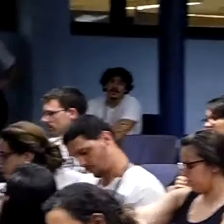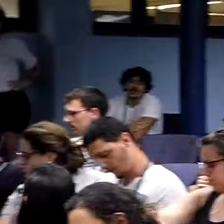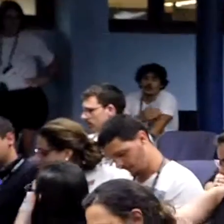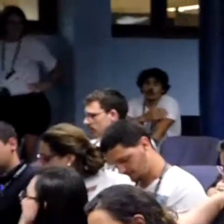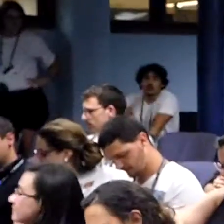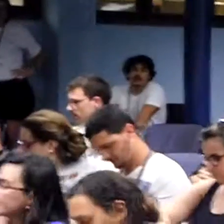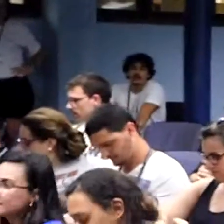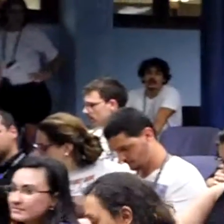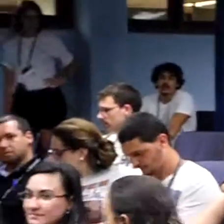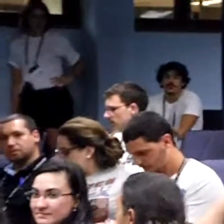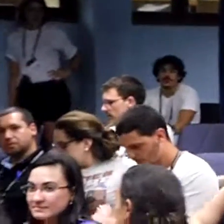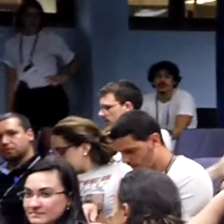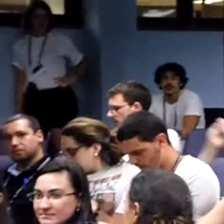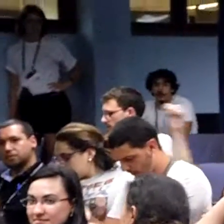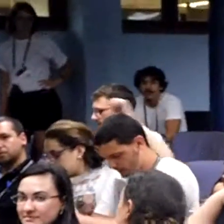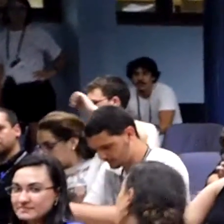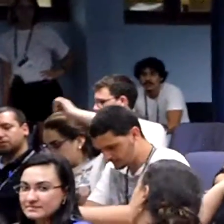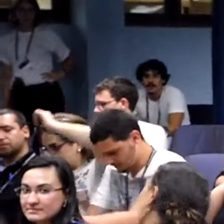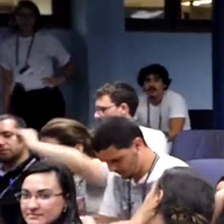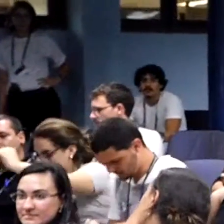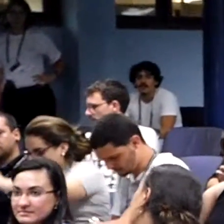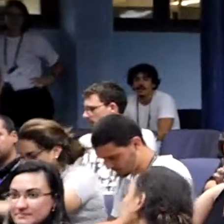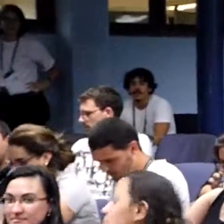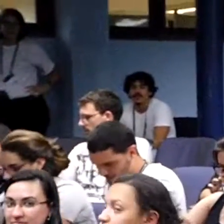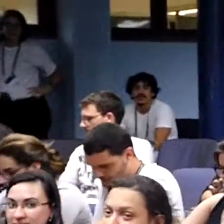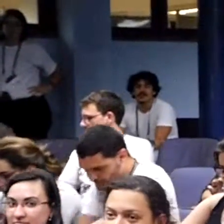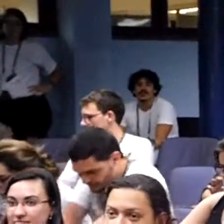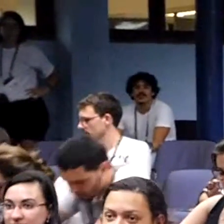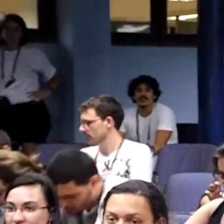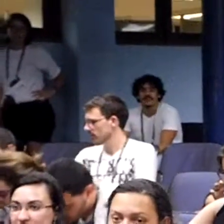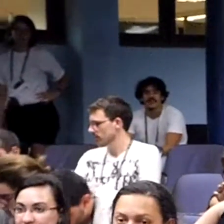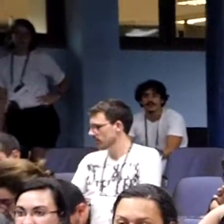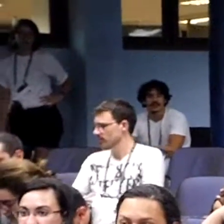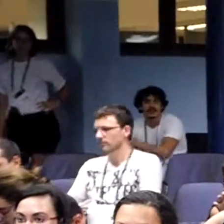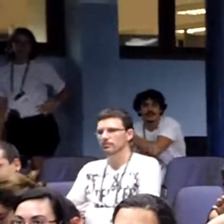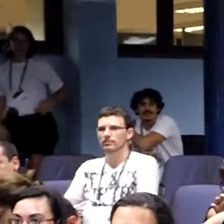Tirou um curso todo, faz uma apresentação de TCC.